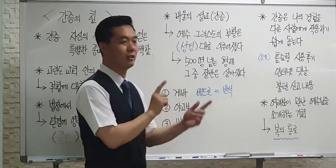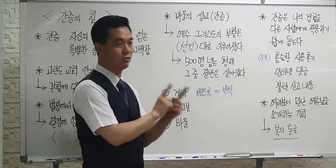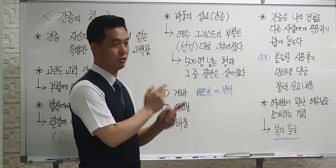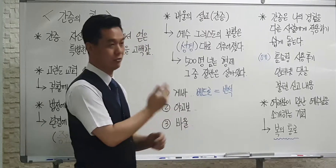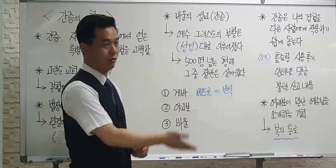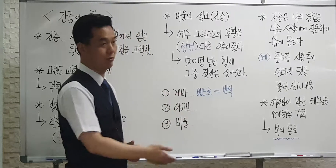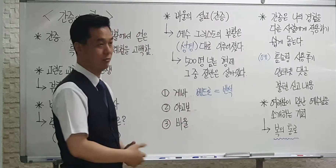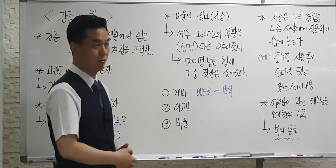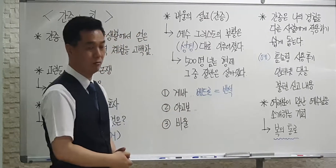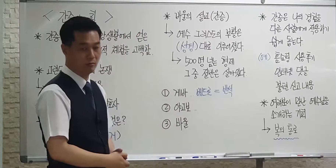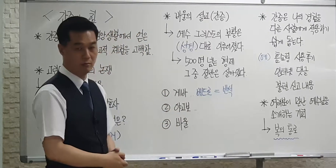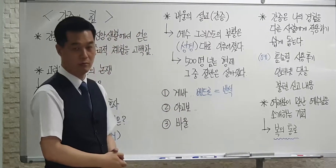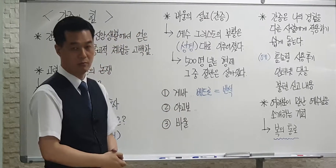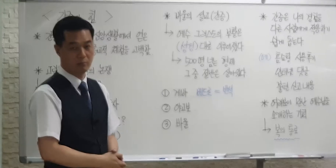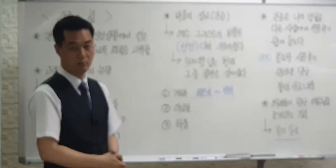만나주시고,